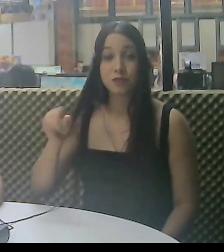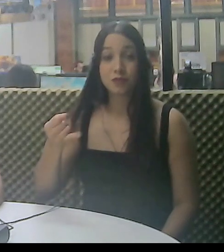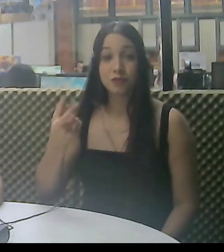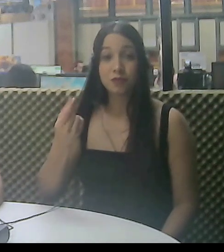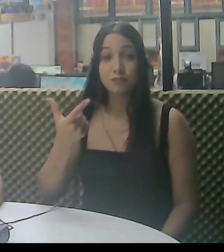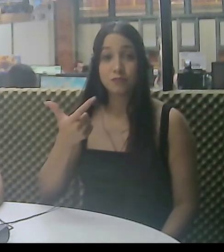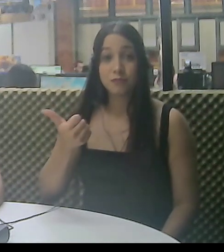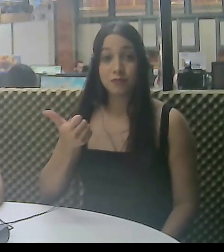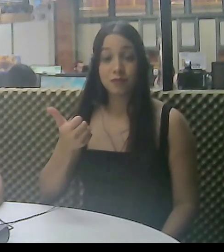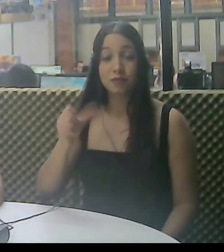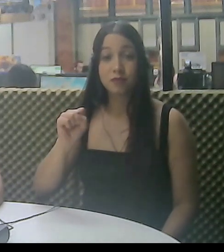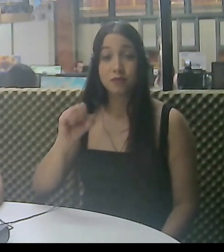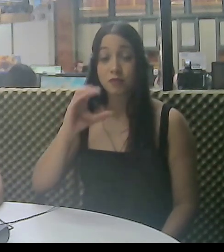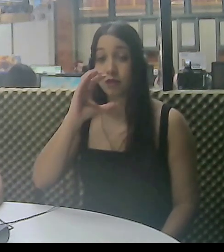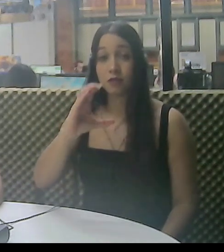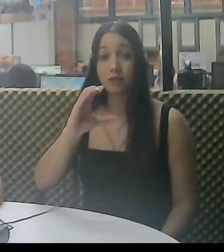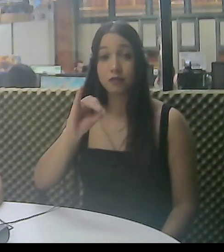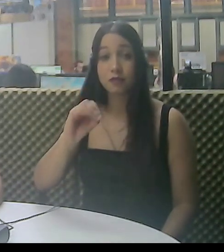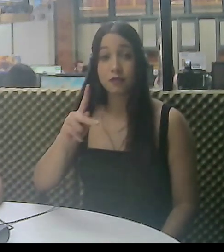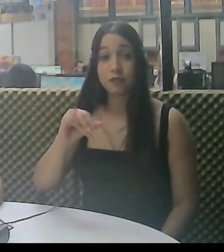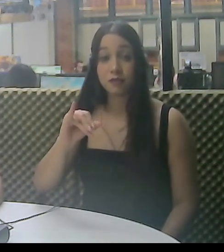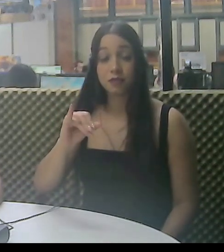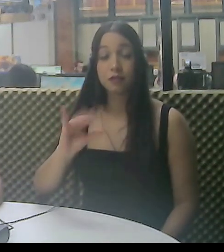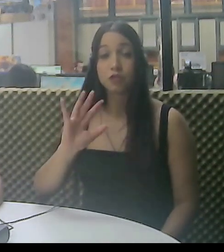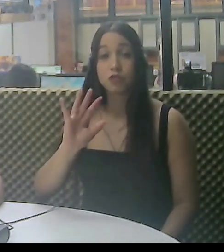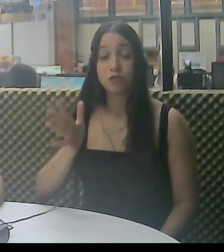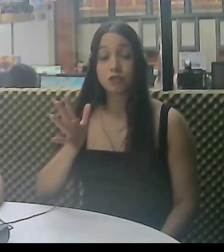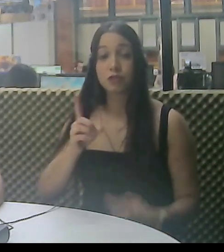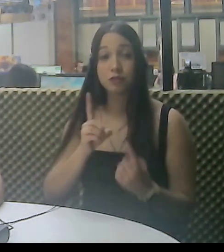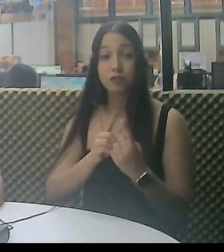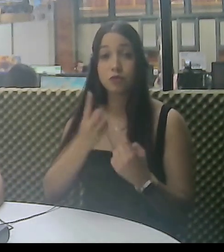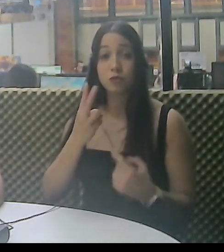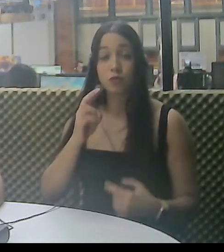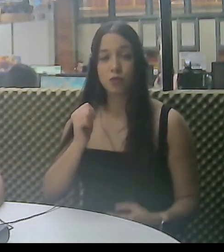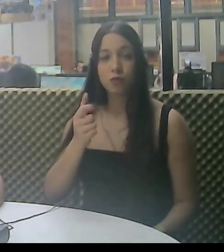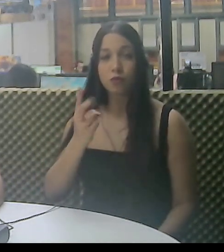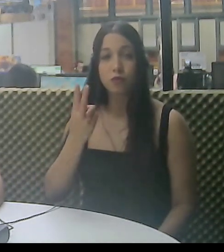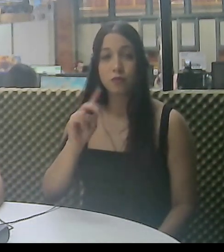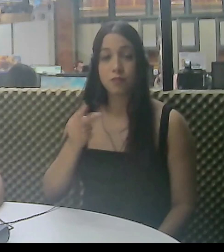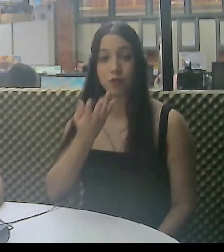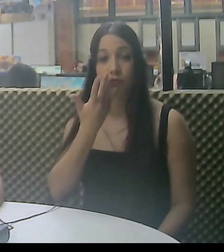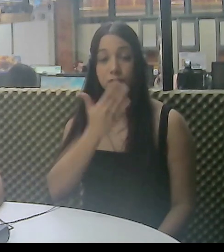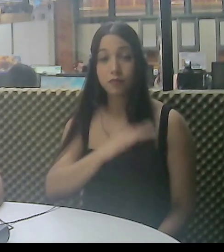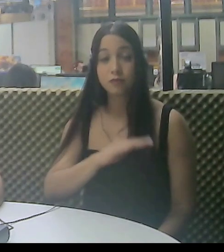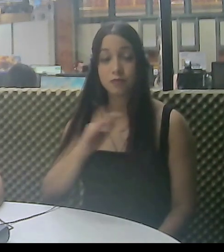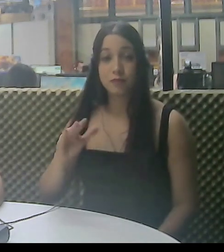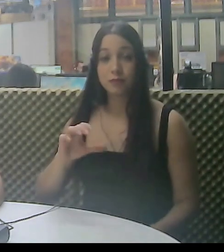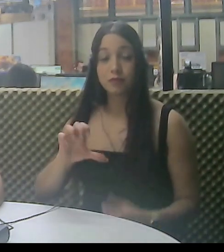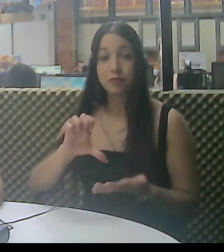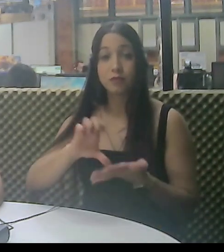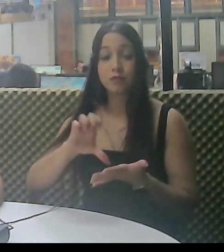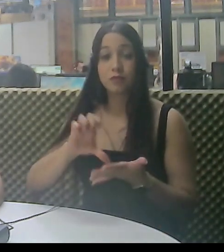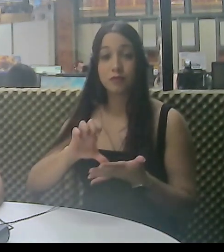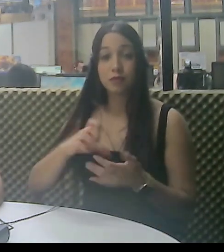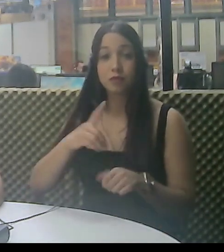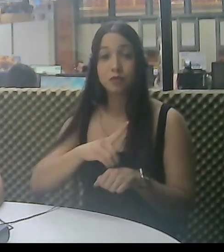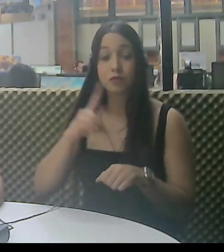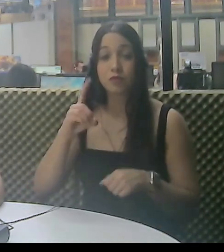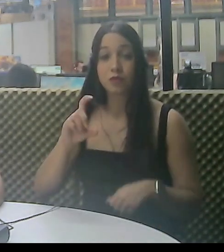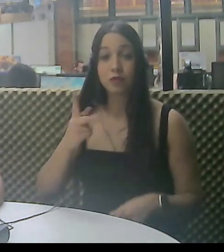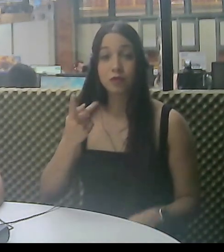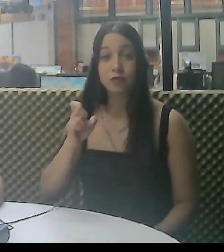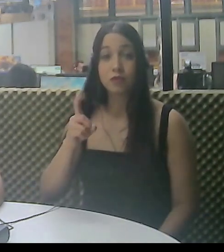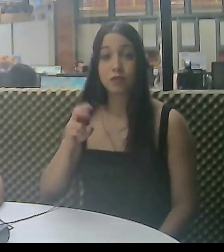de 2021, o CIP já atendeu quase 2 mil crianças. O Centro de Internação Pediátrico Dr. Helder Castro de